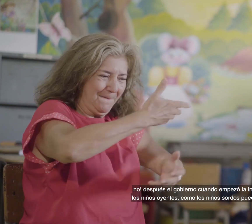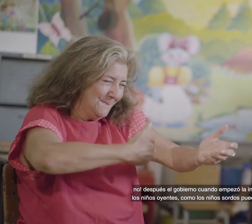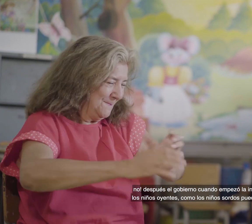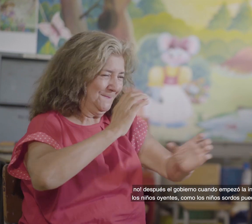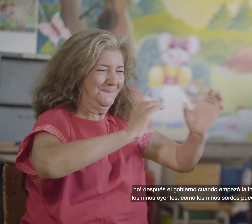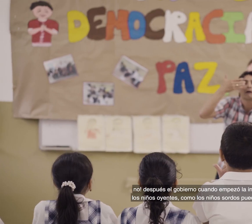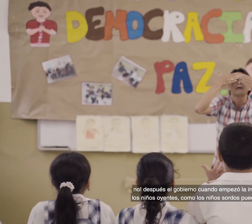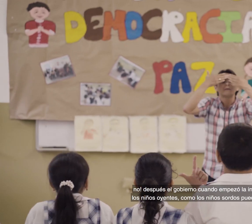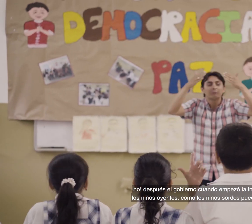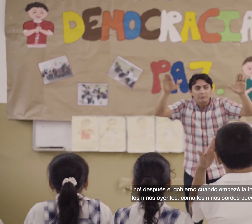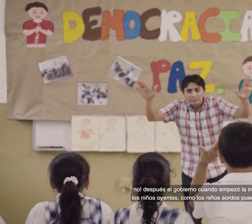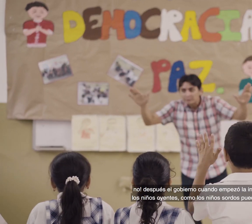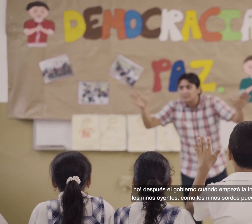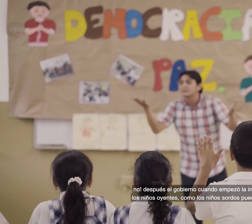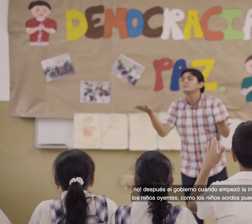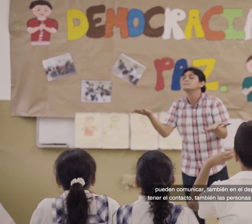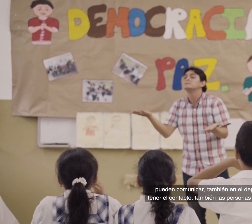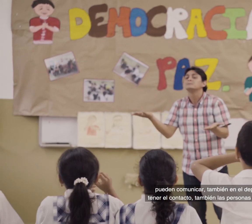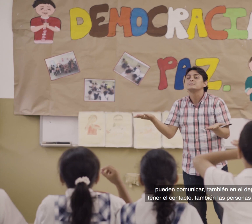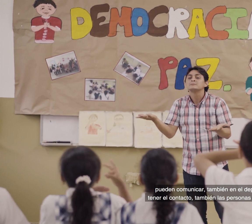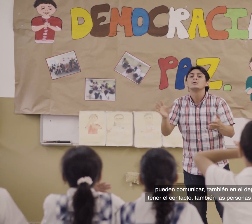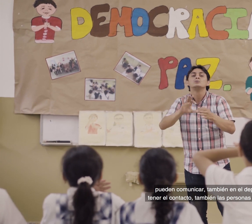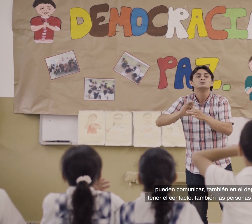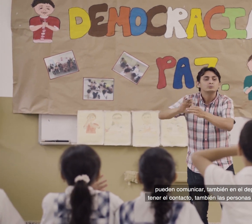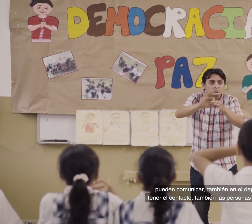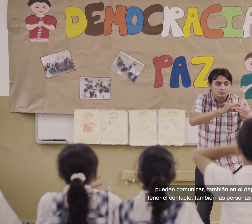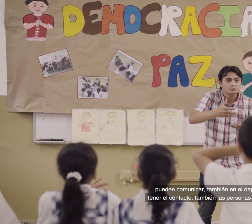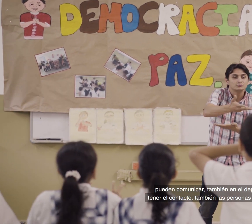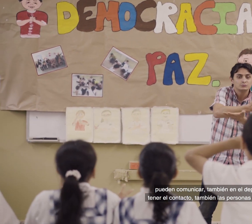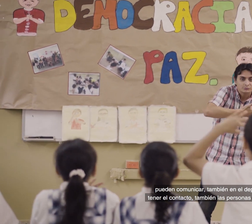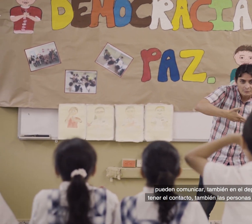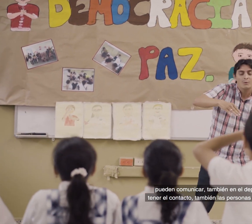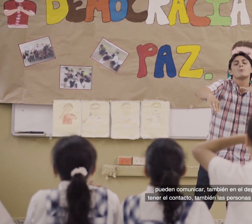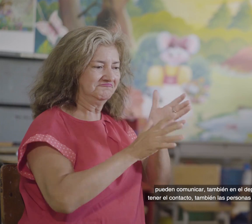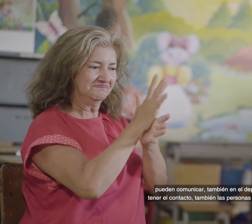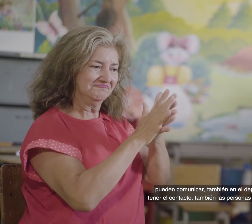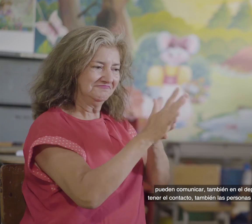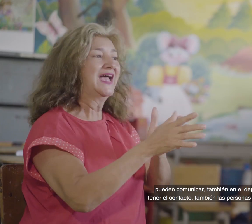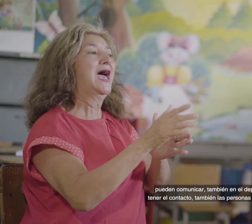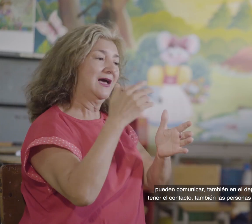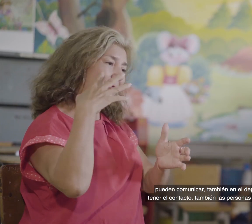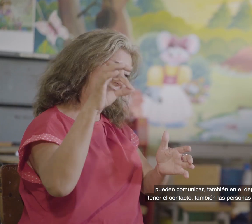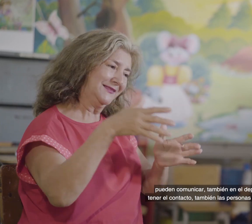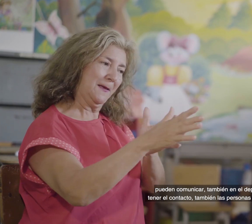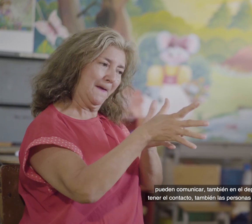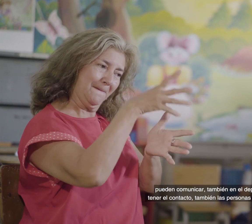oyentes como los niños sordos pueden compartir, pueden comunicarse, también en el deporte, el tener el contacto. También las